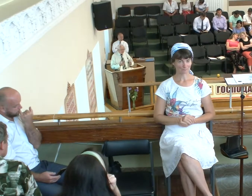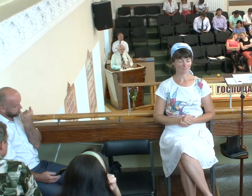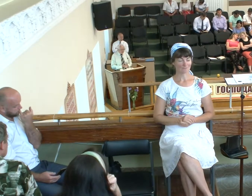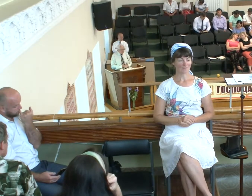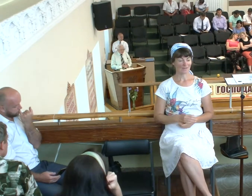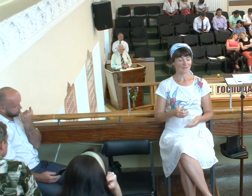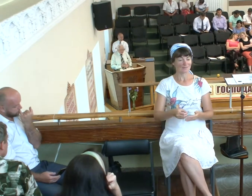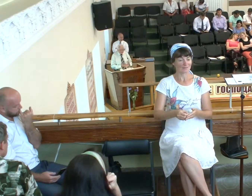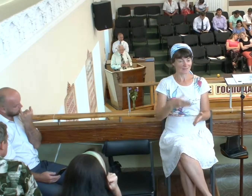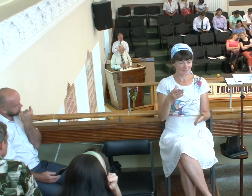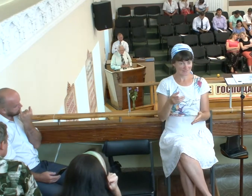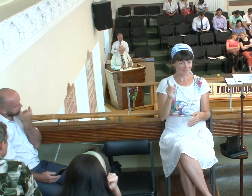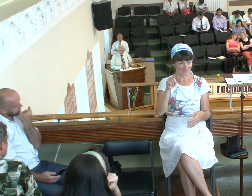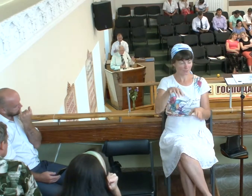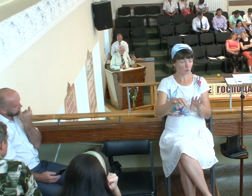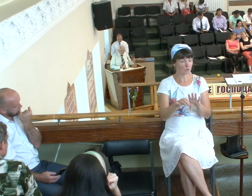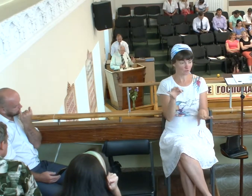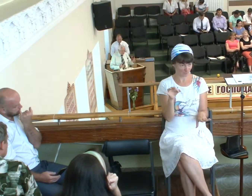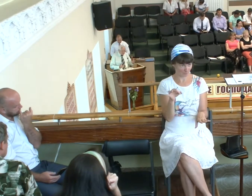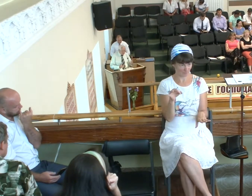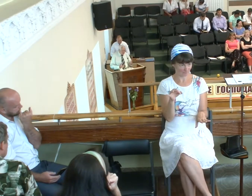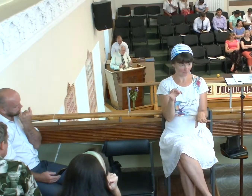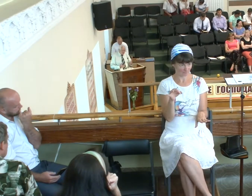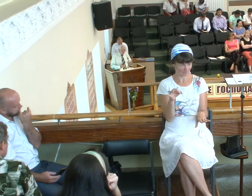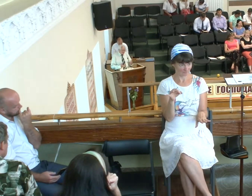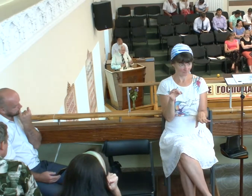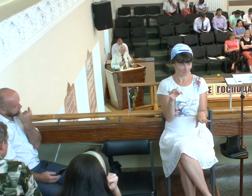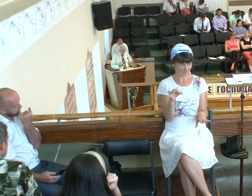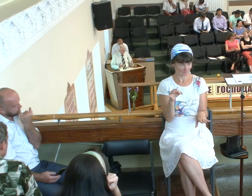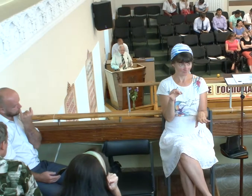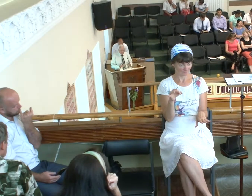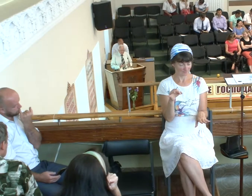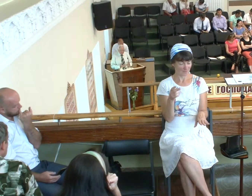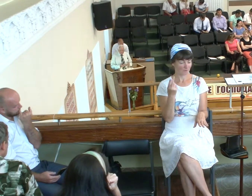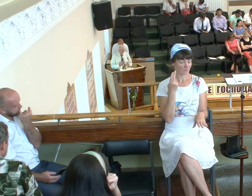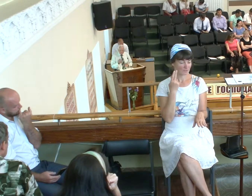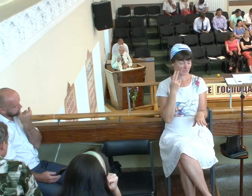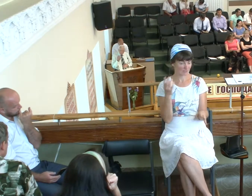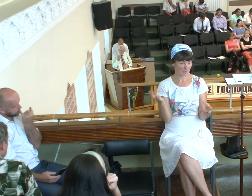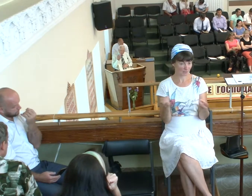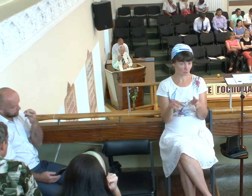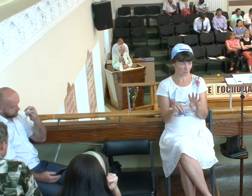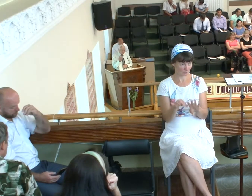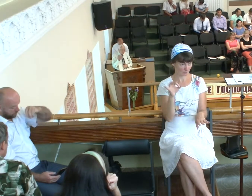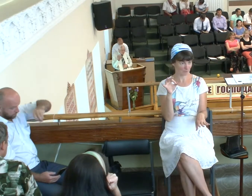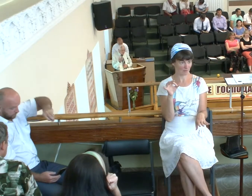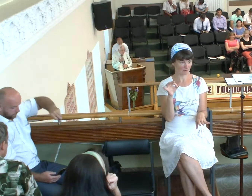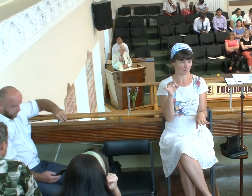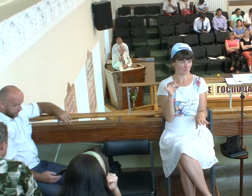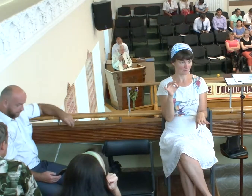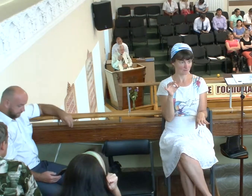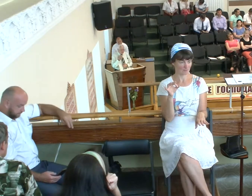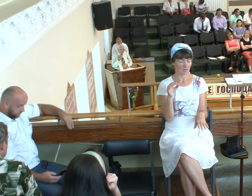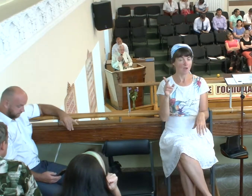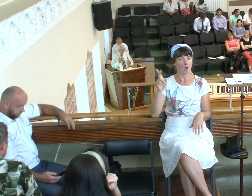с вами должны делать, как сегодня мы слышали, постоянно, мы должны оценить, что